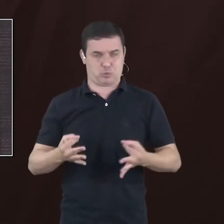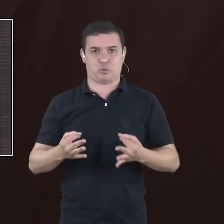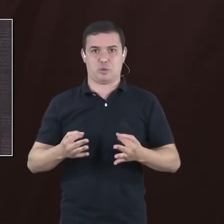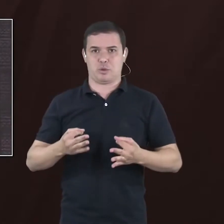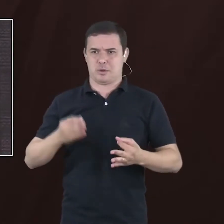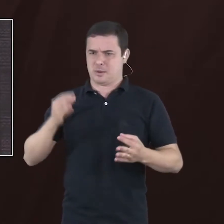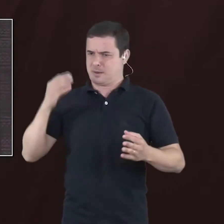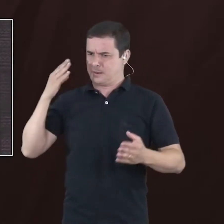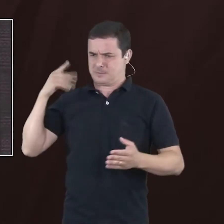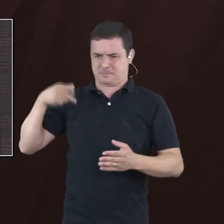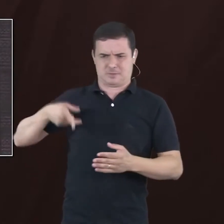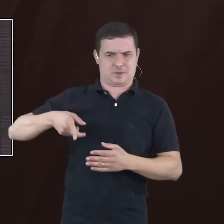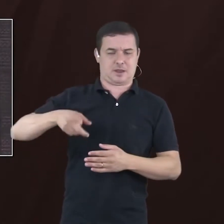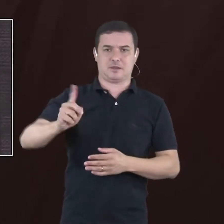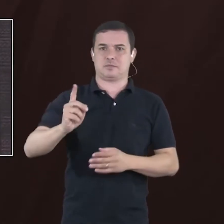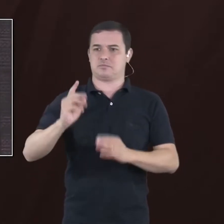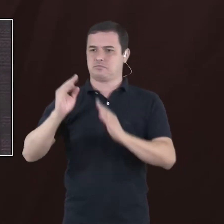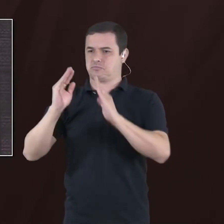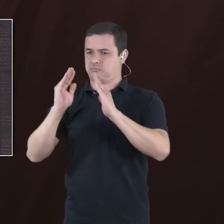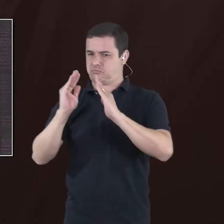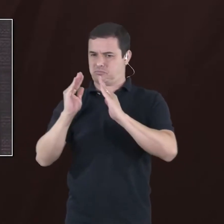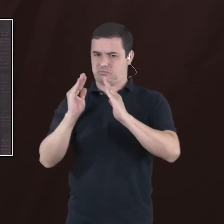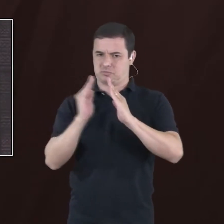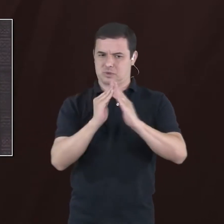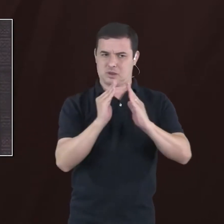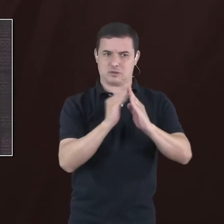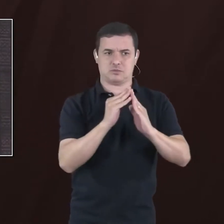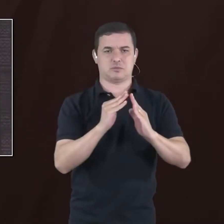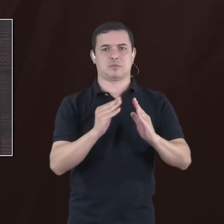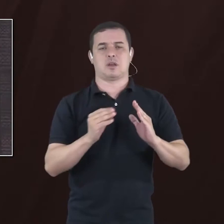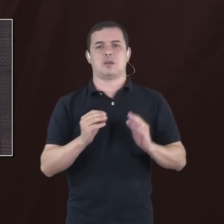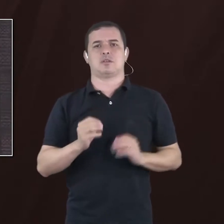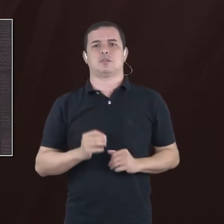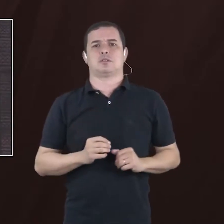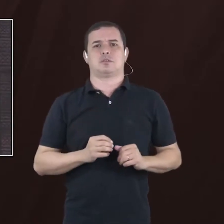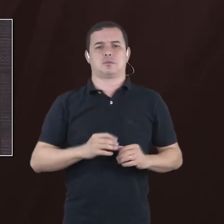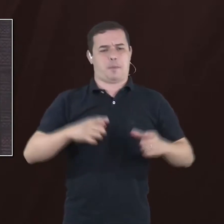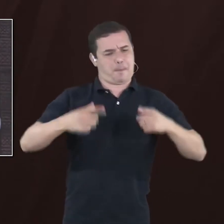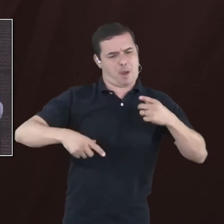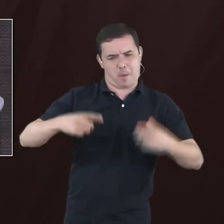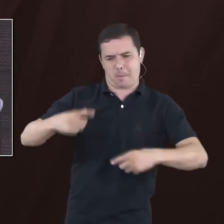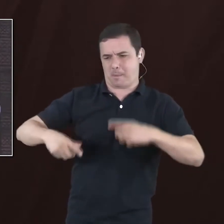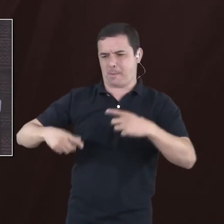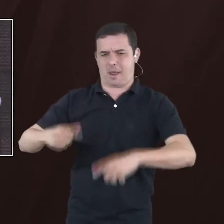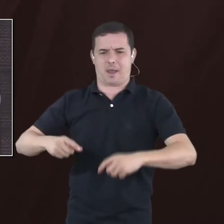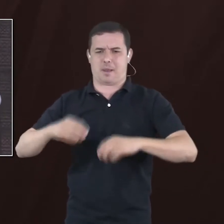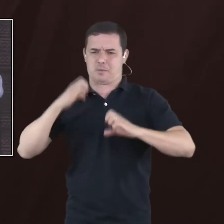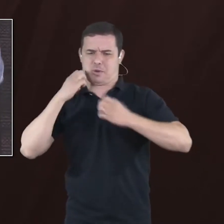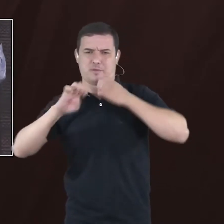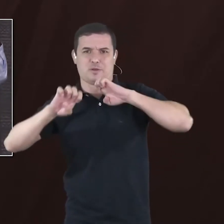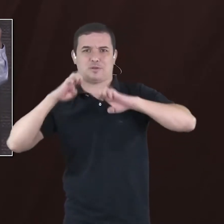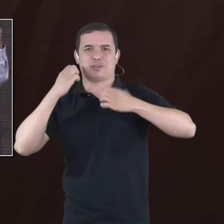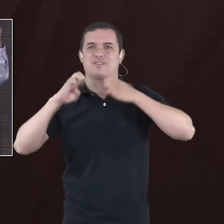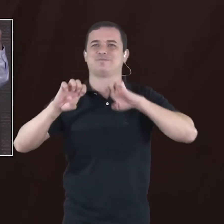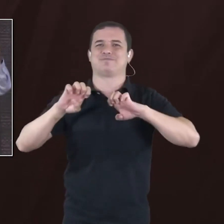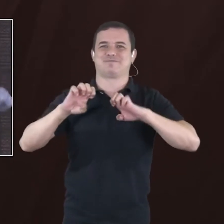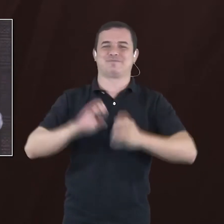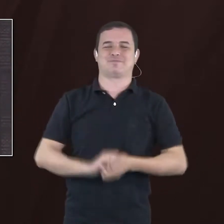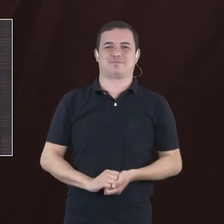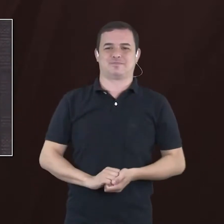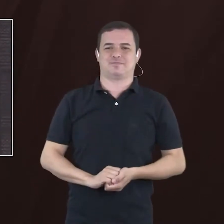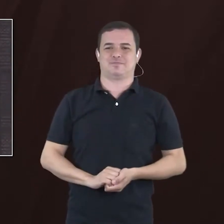De cidade em cidade, de aldeia em aldeia, de bairro em bairro. Vamos pregar esse evangelho.